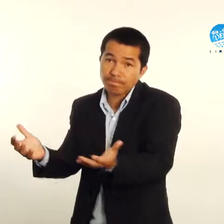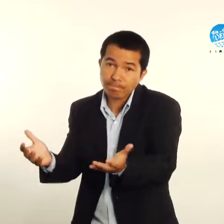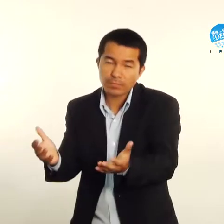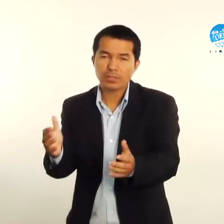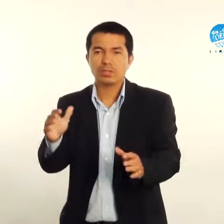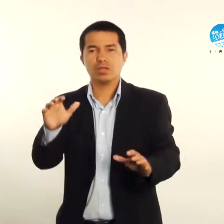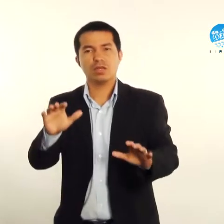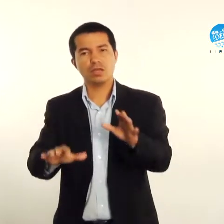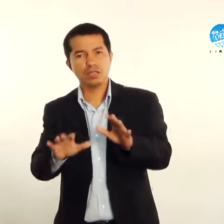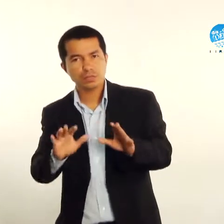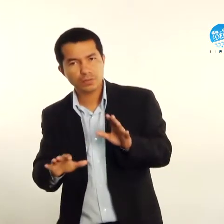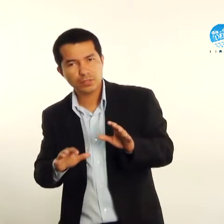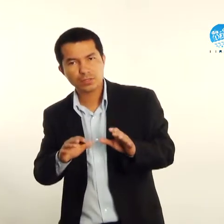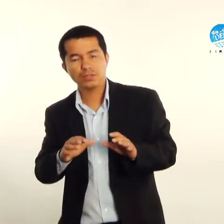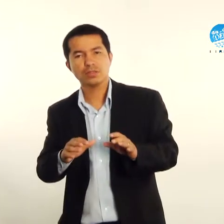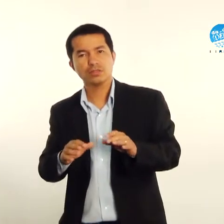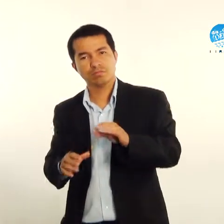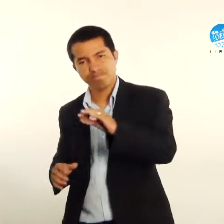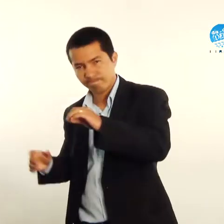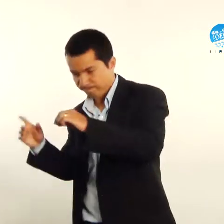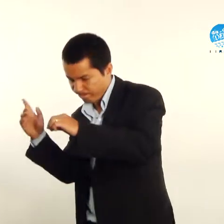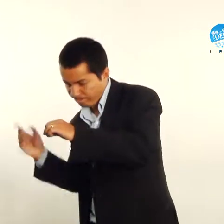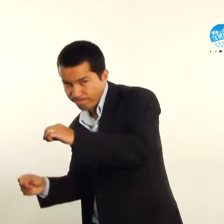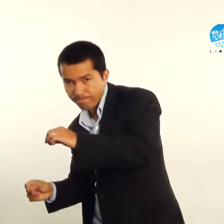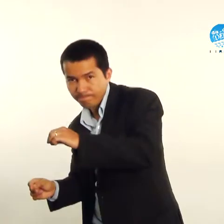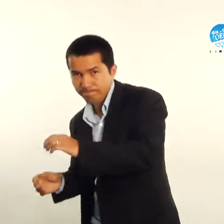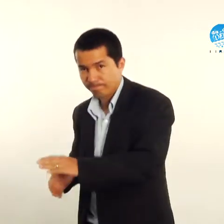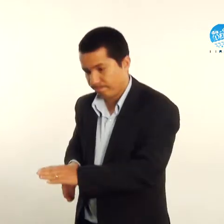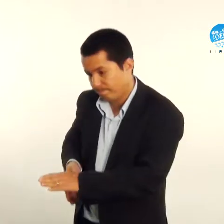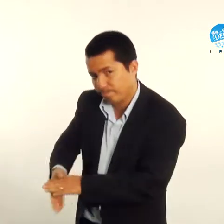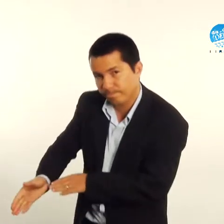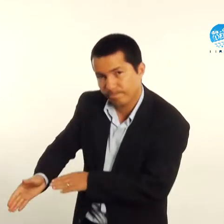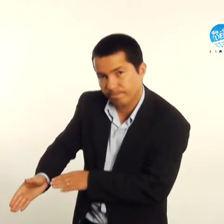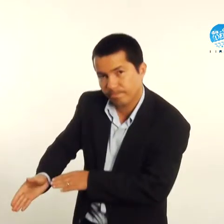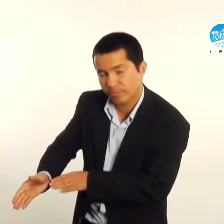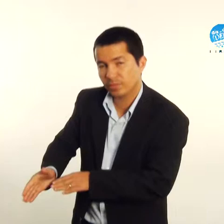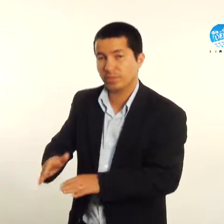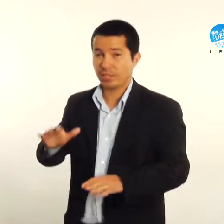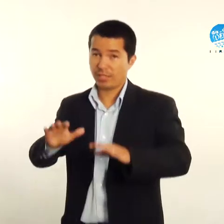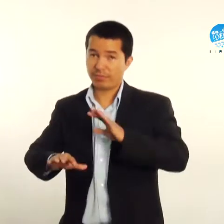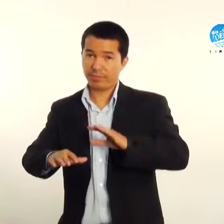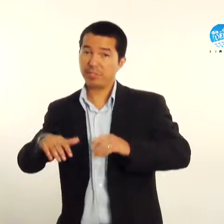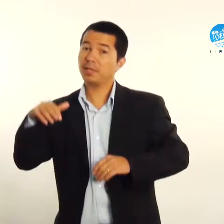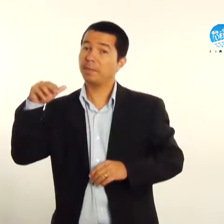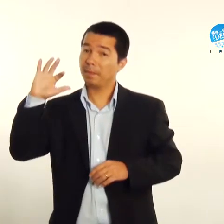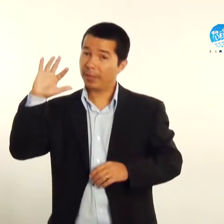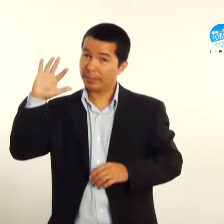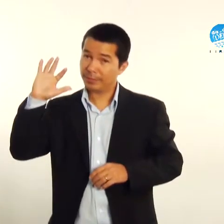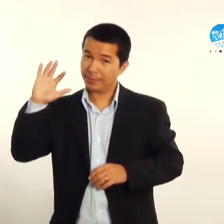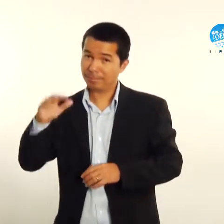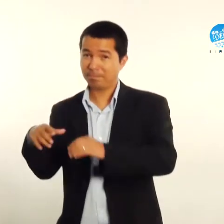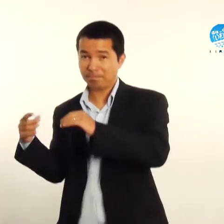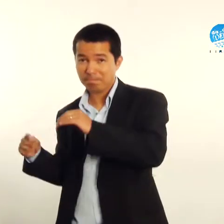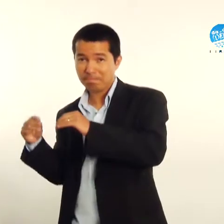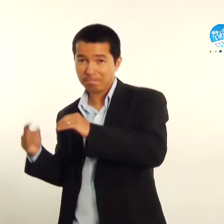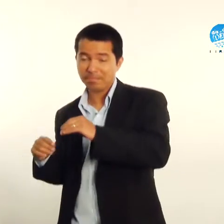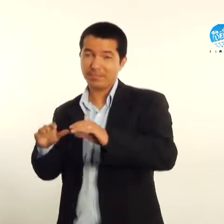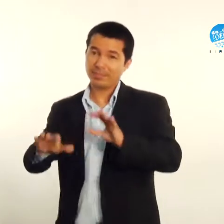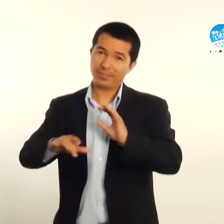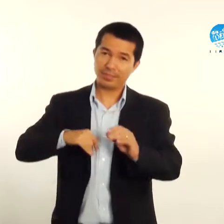que às vezes levam uma repreensão, depende, de algumas vezes é mais, né?